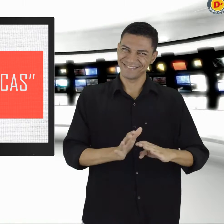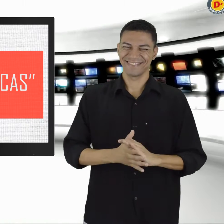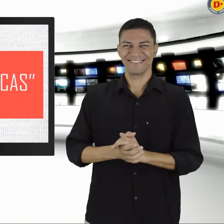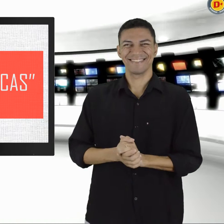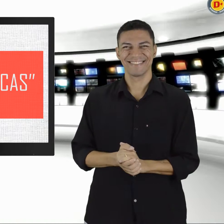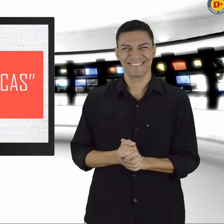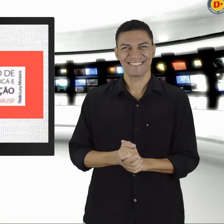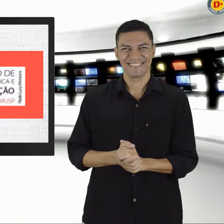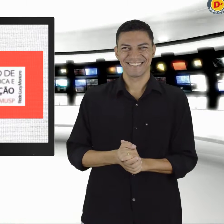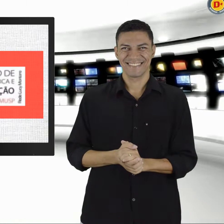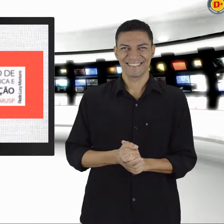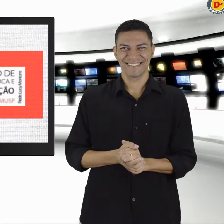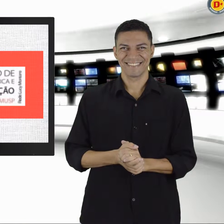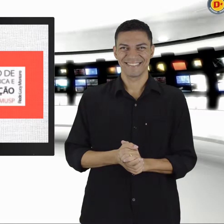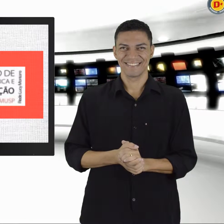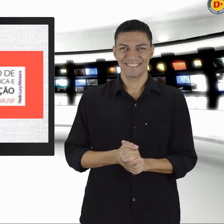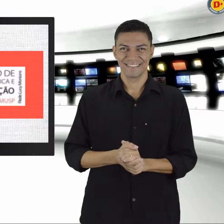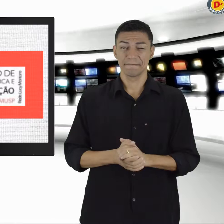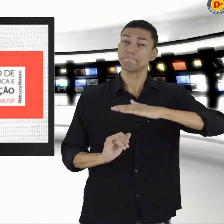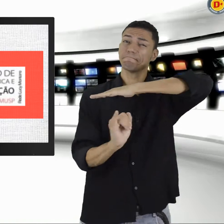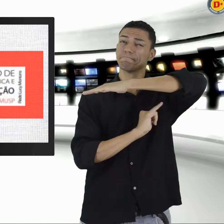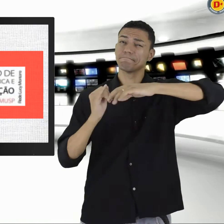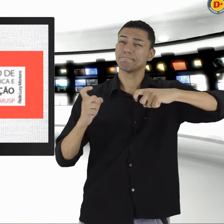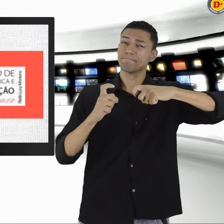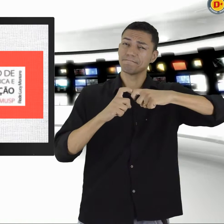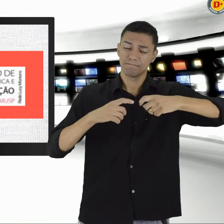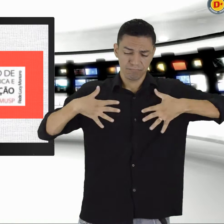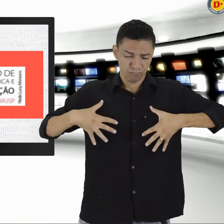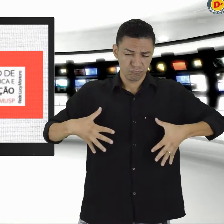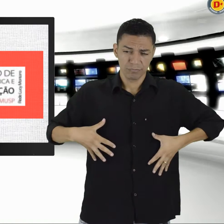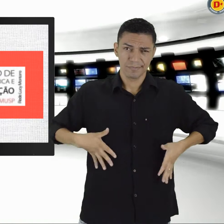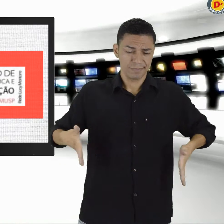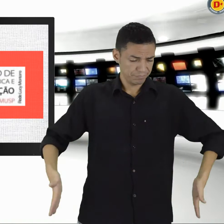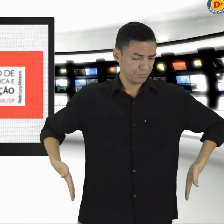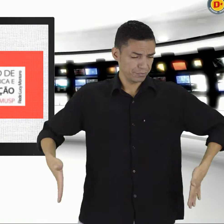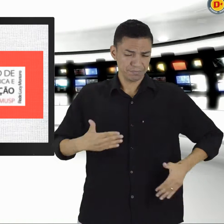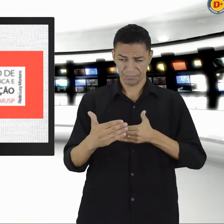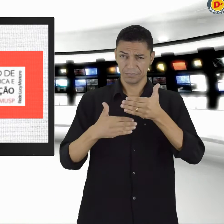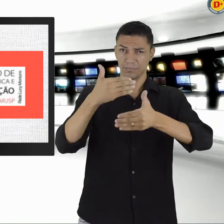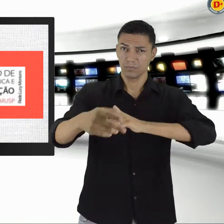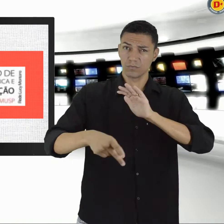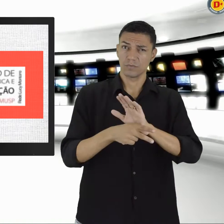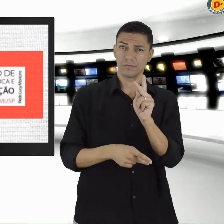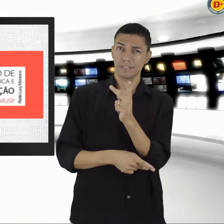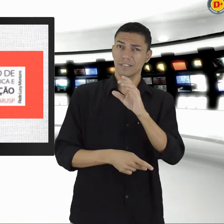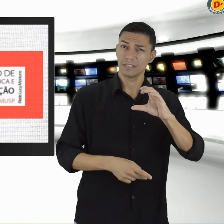O Instituto de Medicina Física e Reabilitação do Hospital das Clínicas da Faculdade de Medicina da Universidade de São